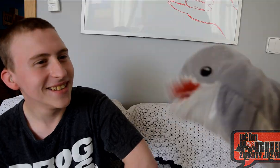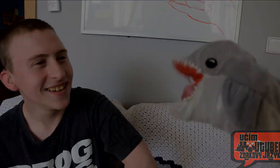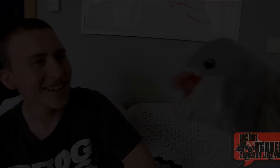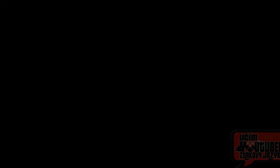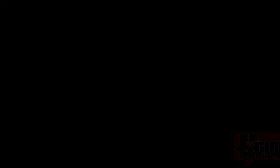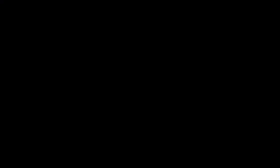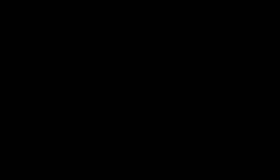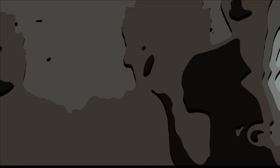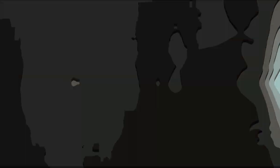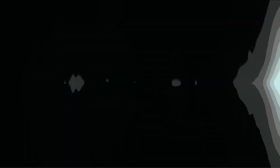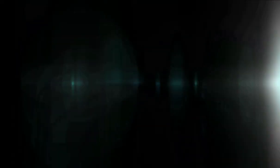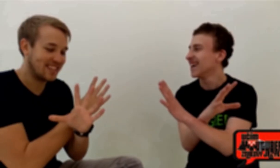ukazuj.